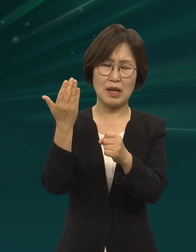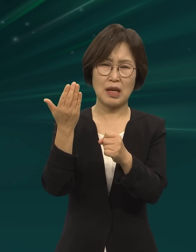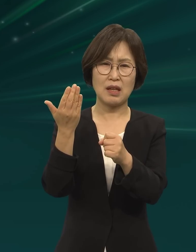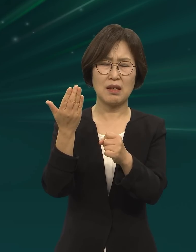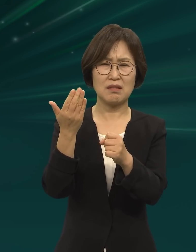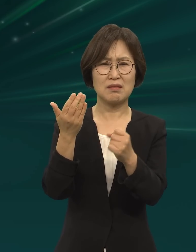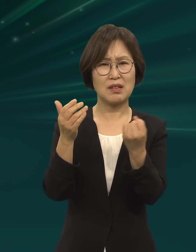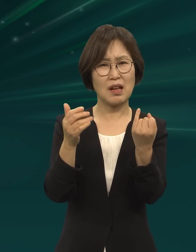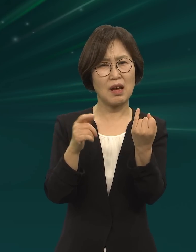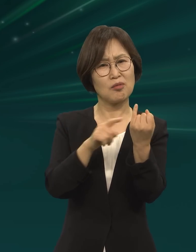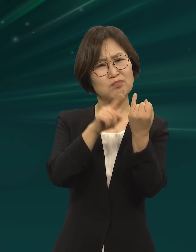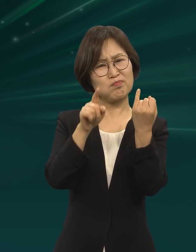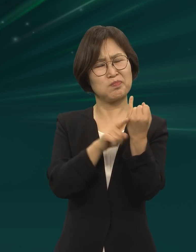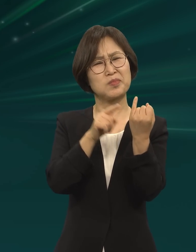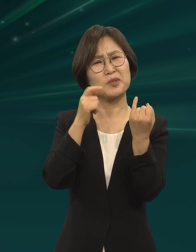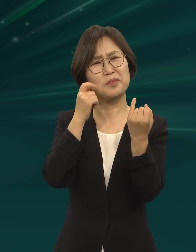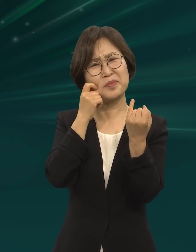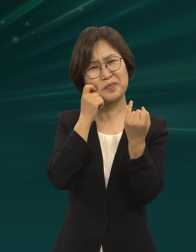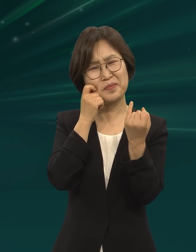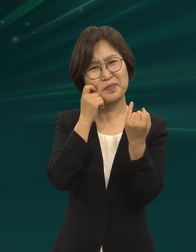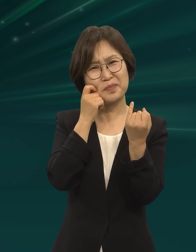이제 병원에 가서